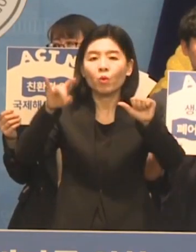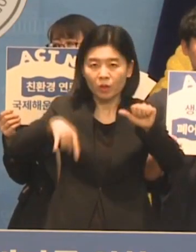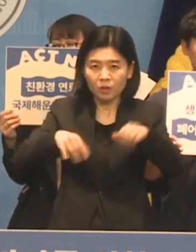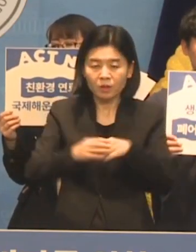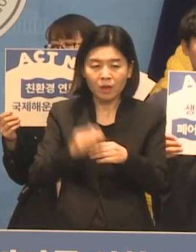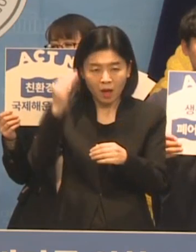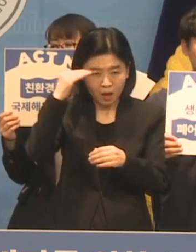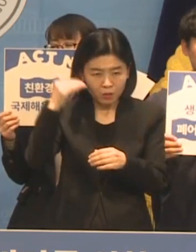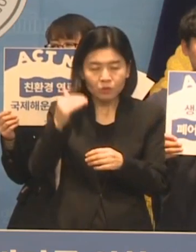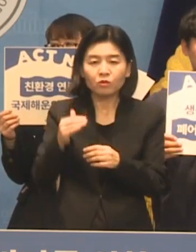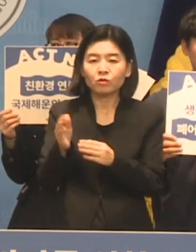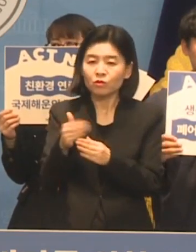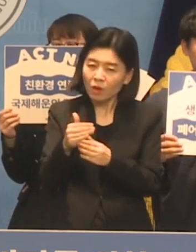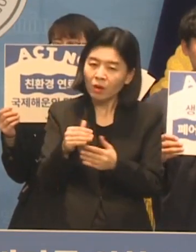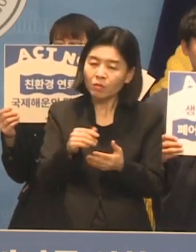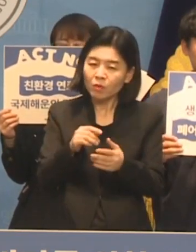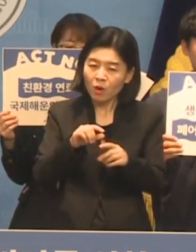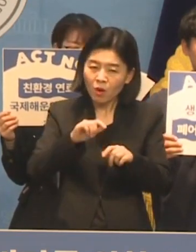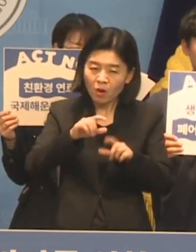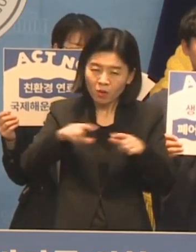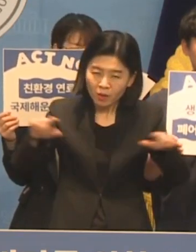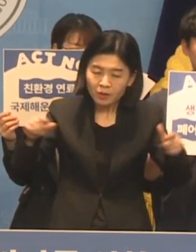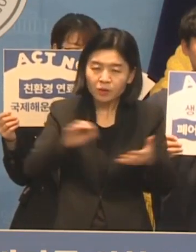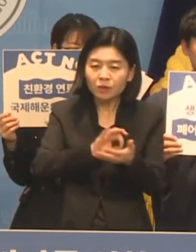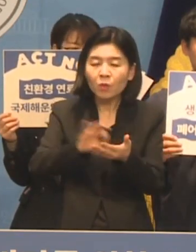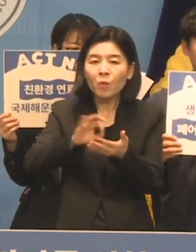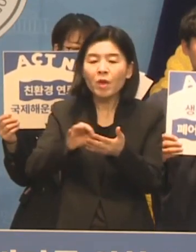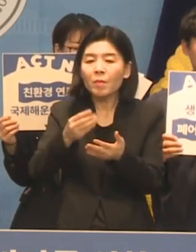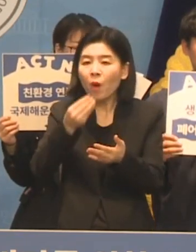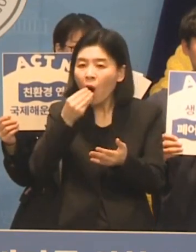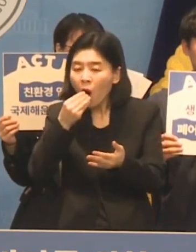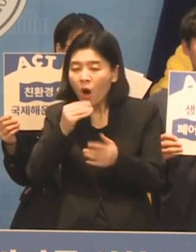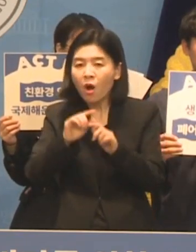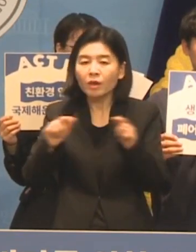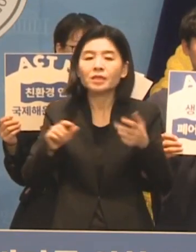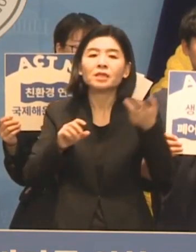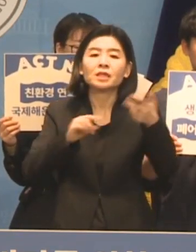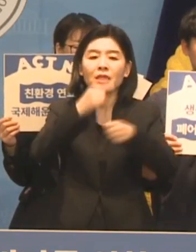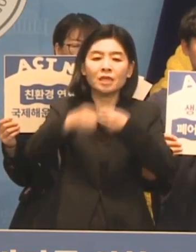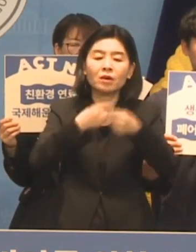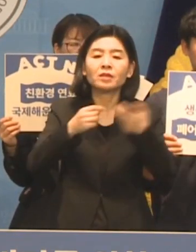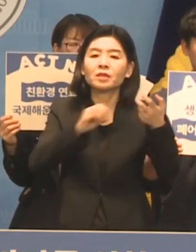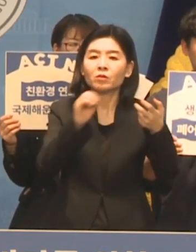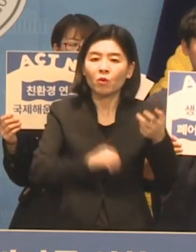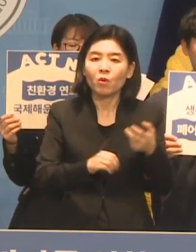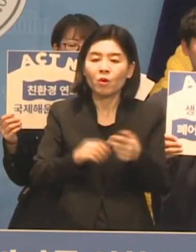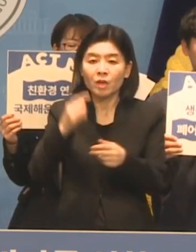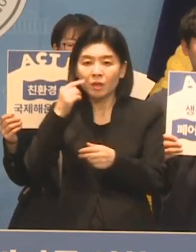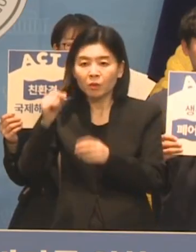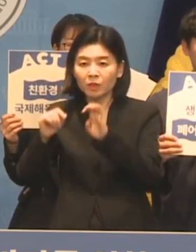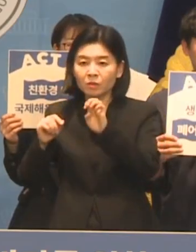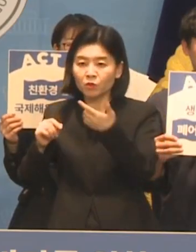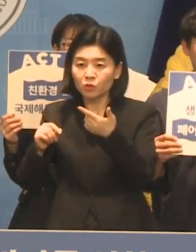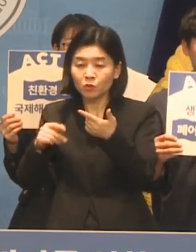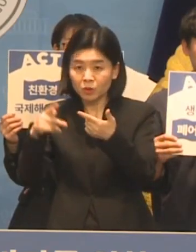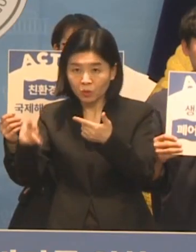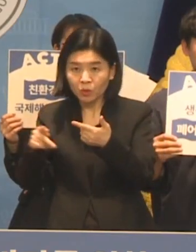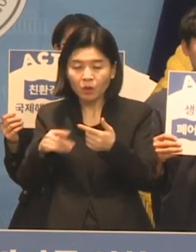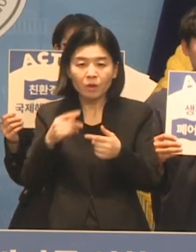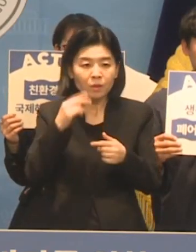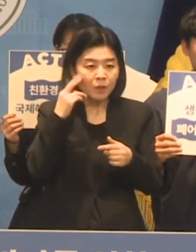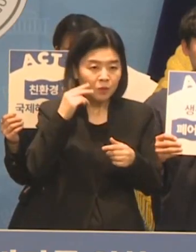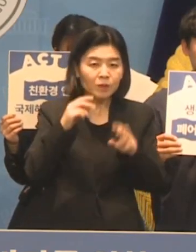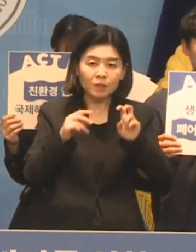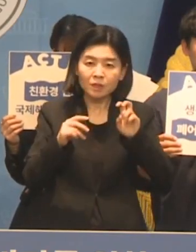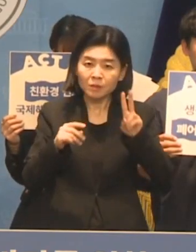소비하는 수산물은 연 70kg에 달하는데 이는 일본 46kg, 미국